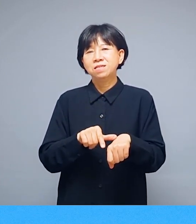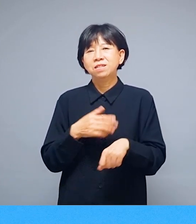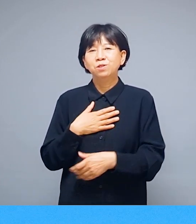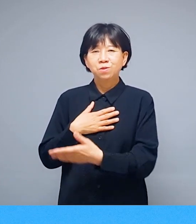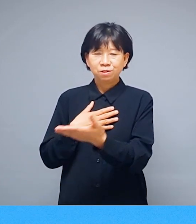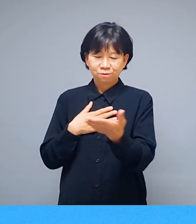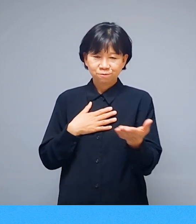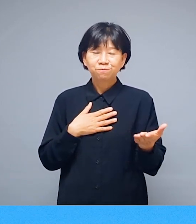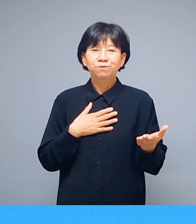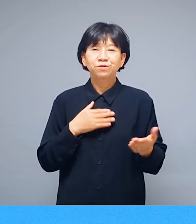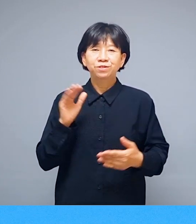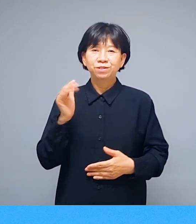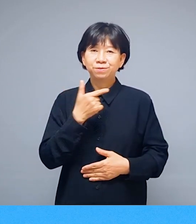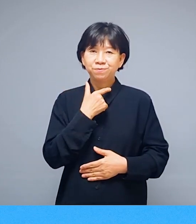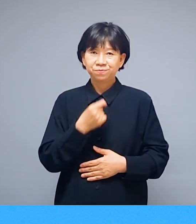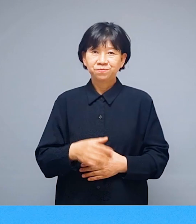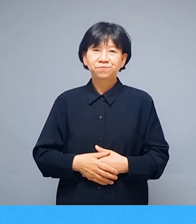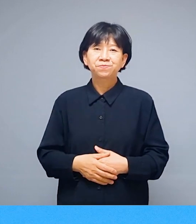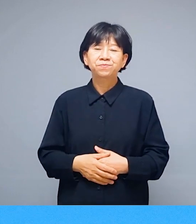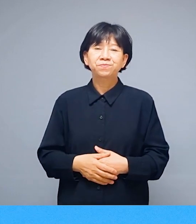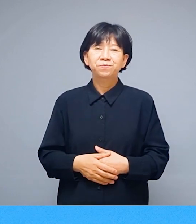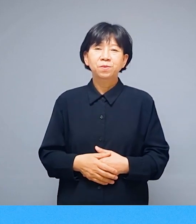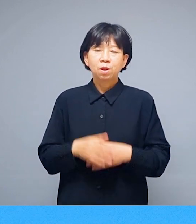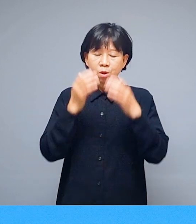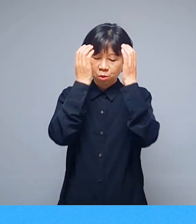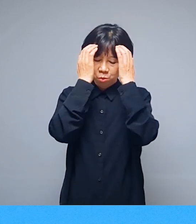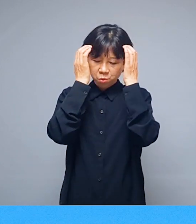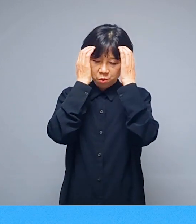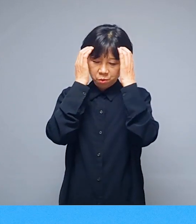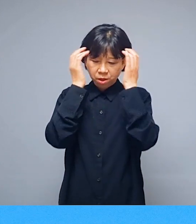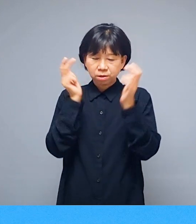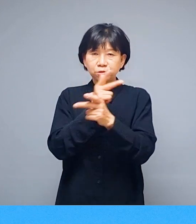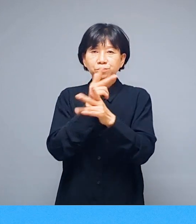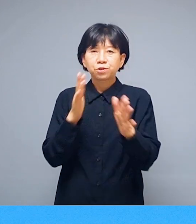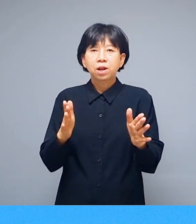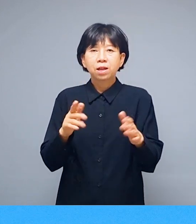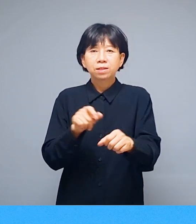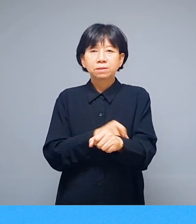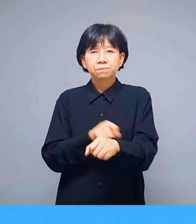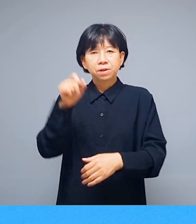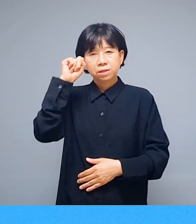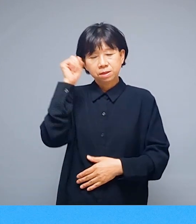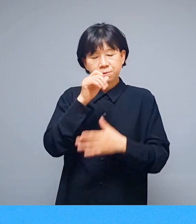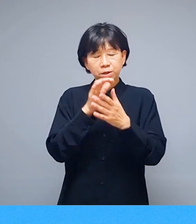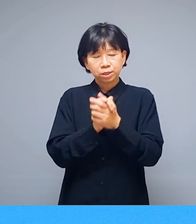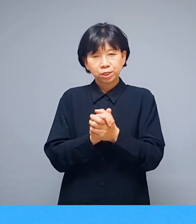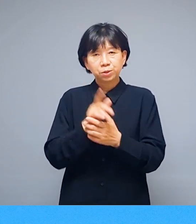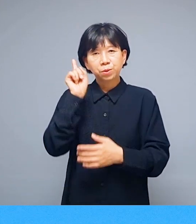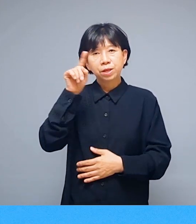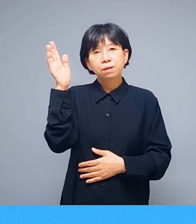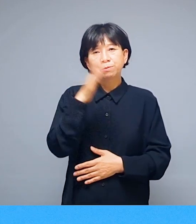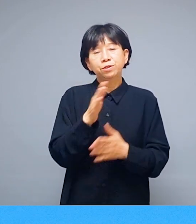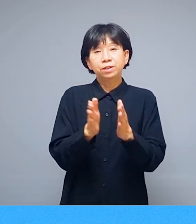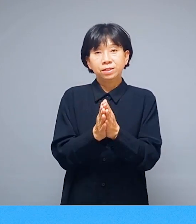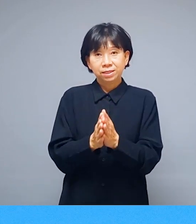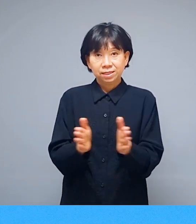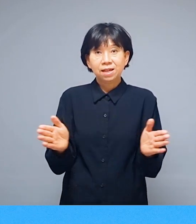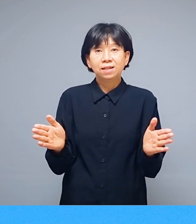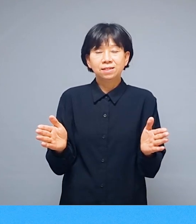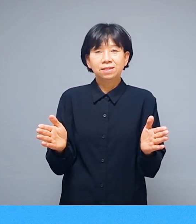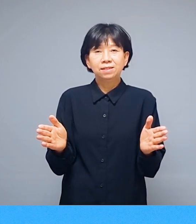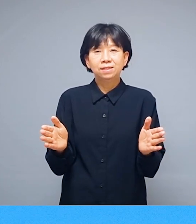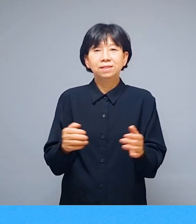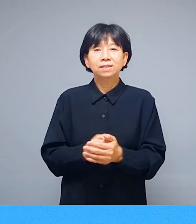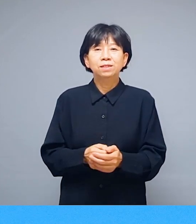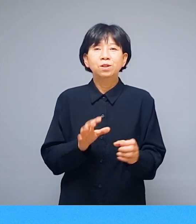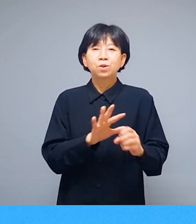여러분이 되었으면 좋겠습니다. 그리고 고난주간 이 특별 새벽 기도회를 내일서부터 할 텐데요. 이